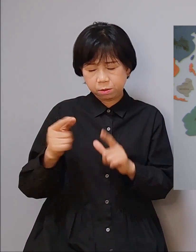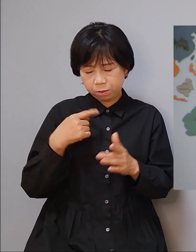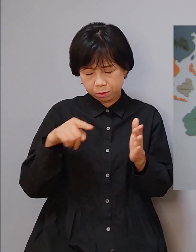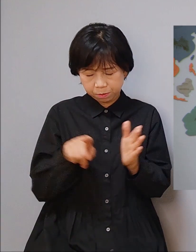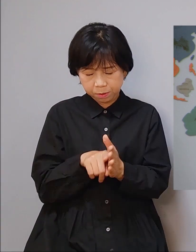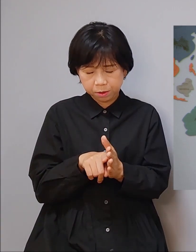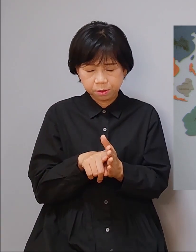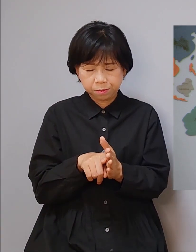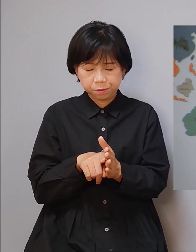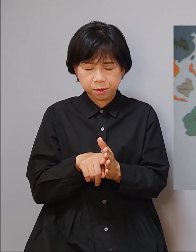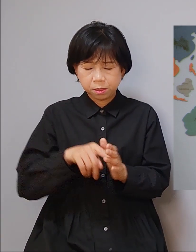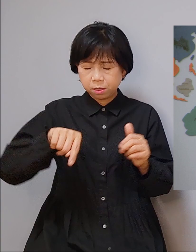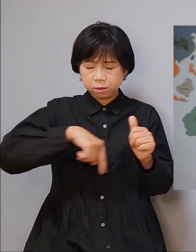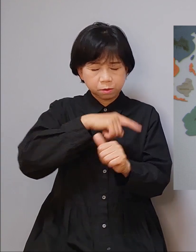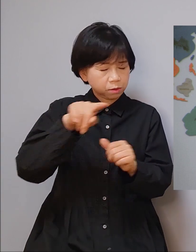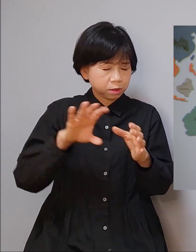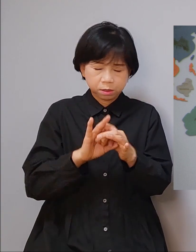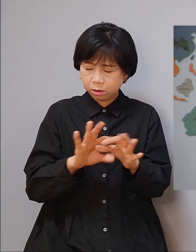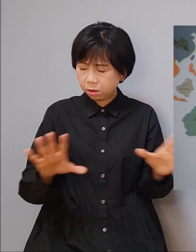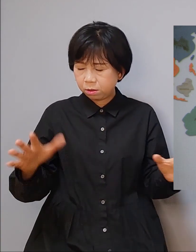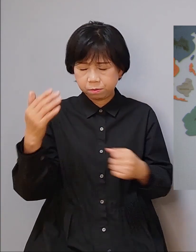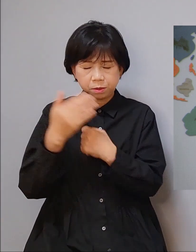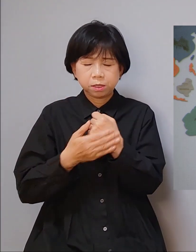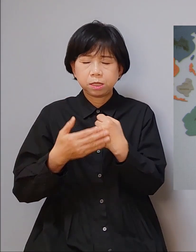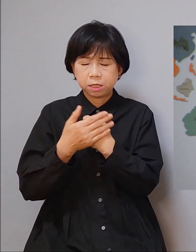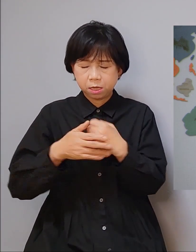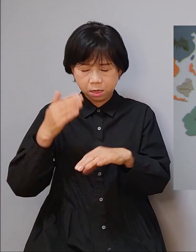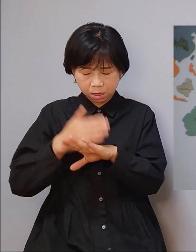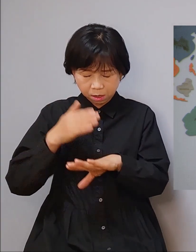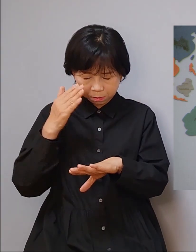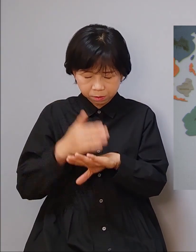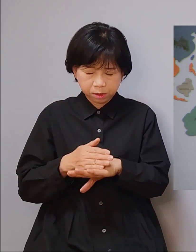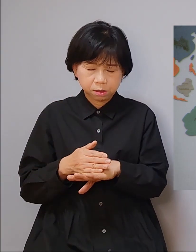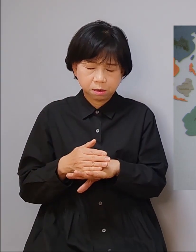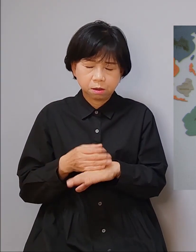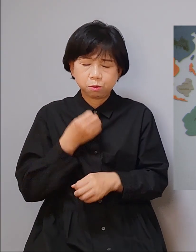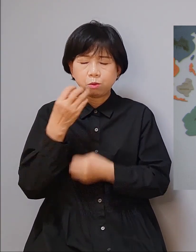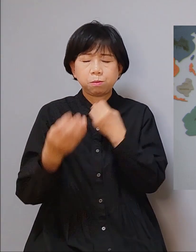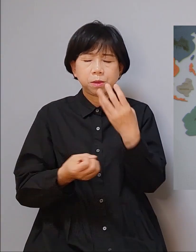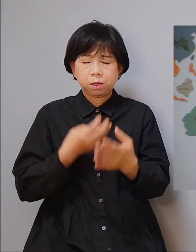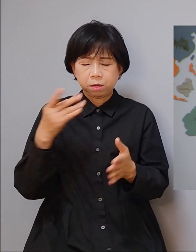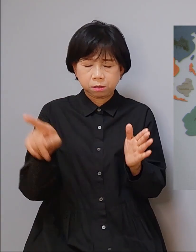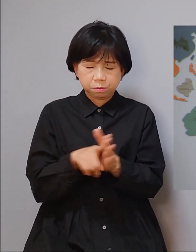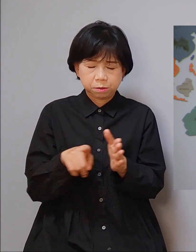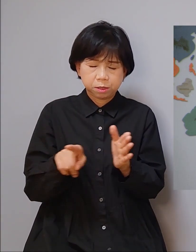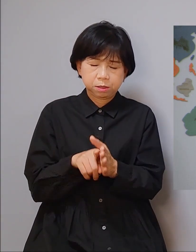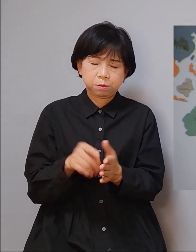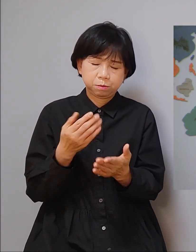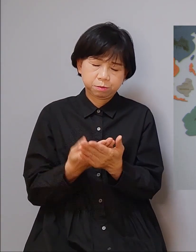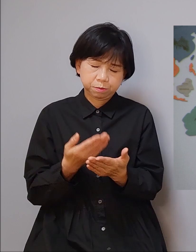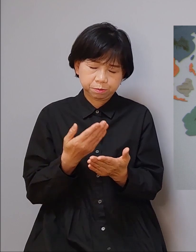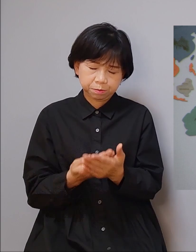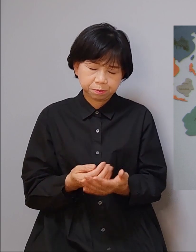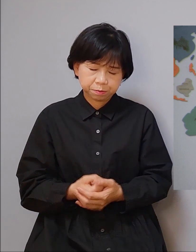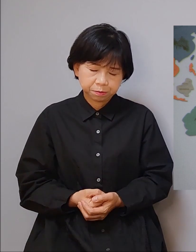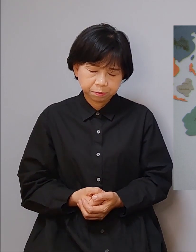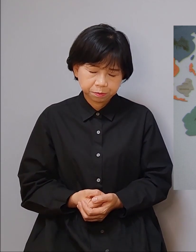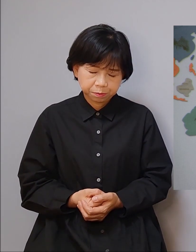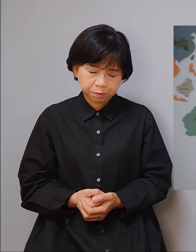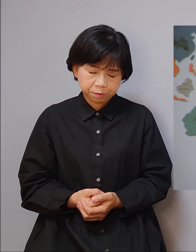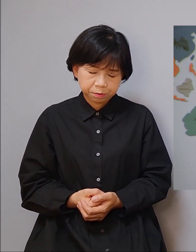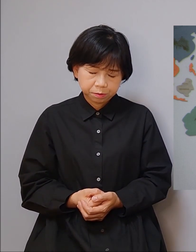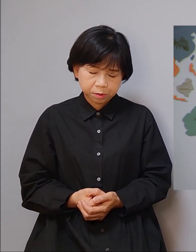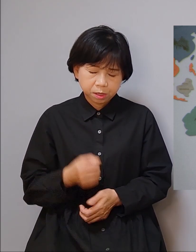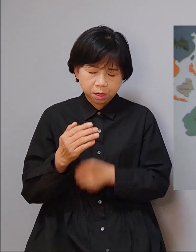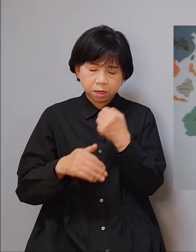믿습니다. 어떤 상황에 처해도 은혜라고 감사라고 고백할 수 있는 믿음이 되게 하여 주시옵소서.